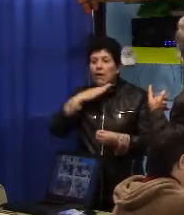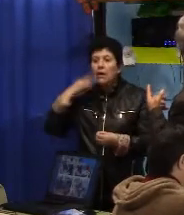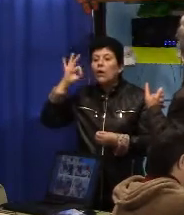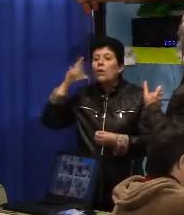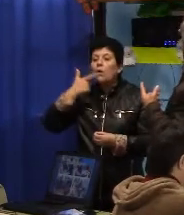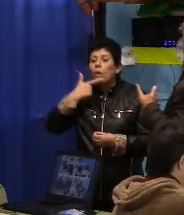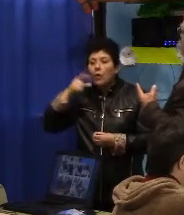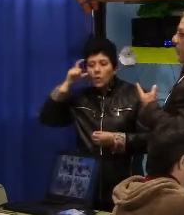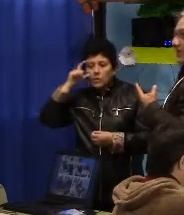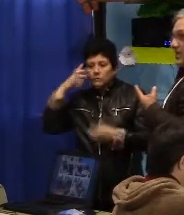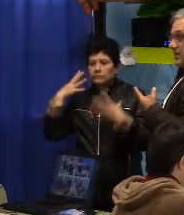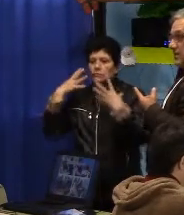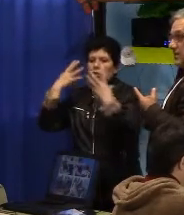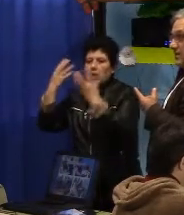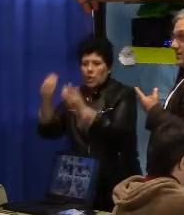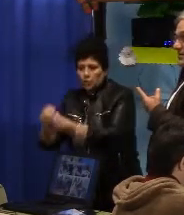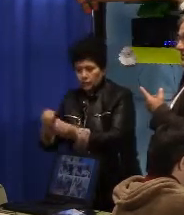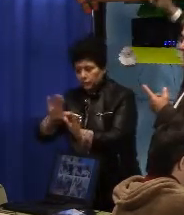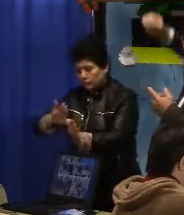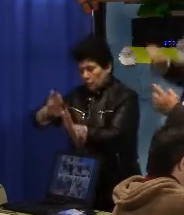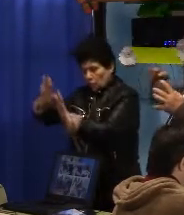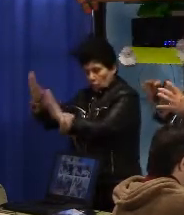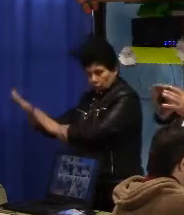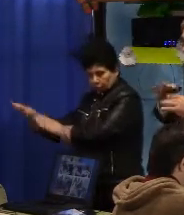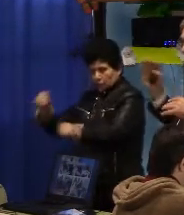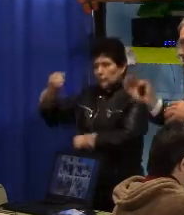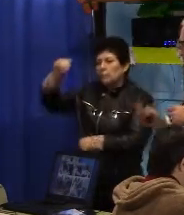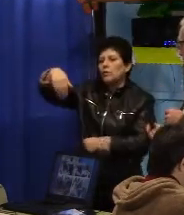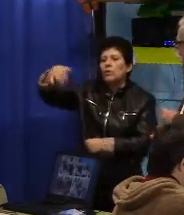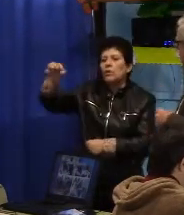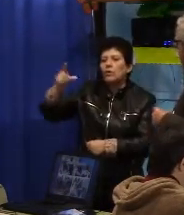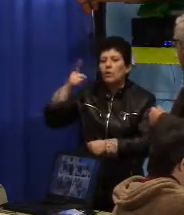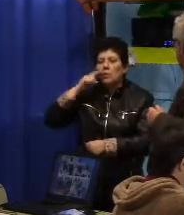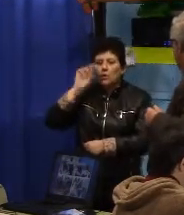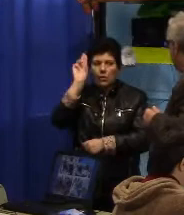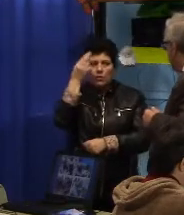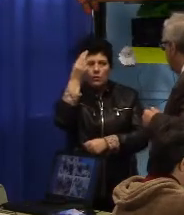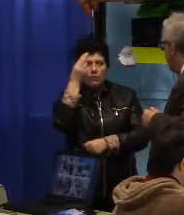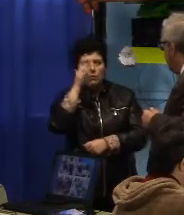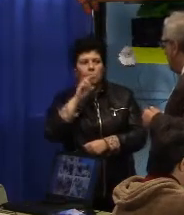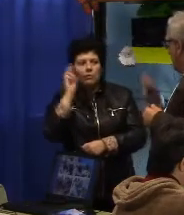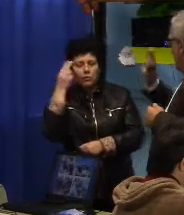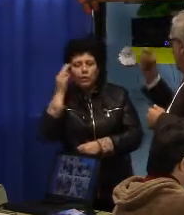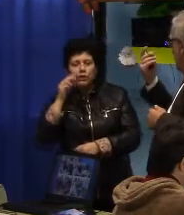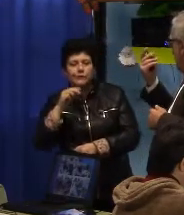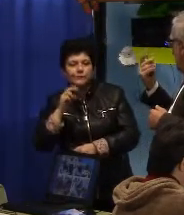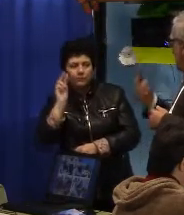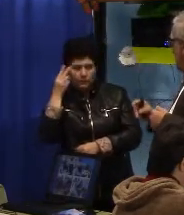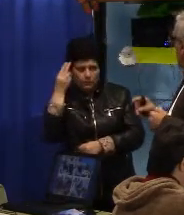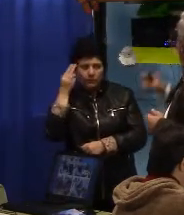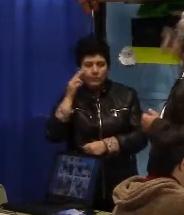Esclavitud. Moisés no muere. ¿Cómo muere?